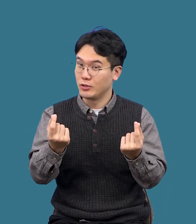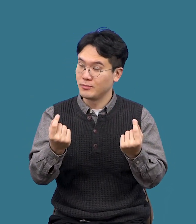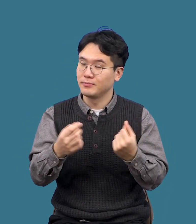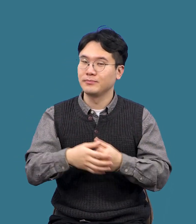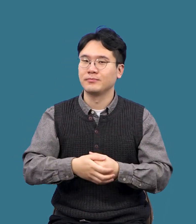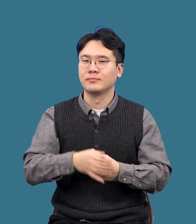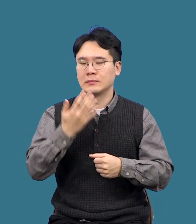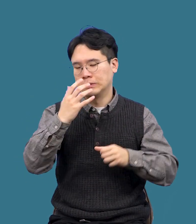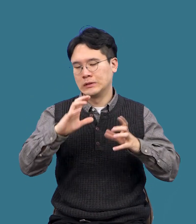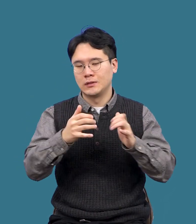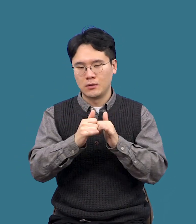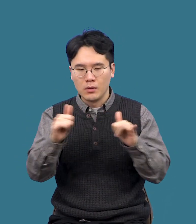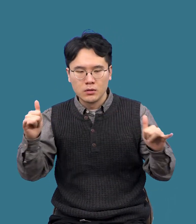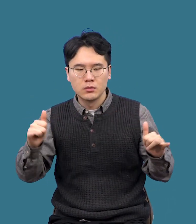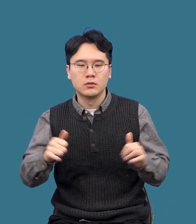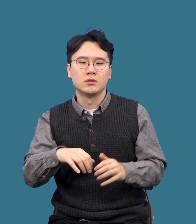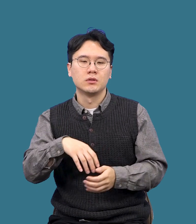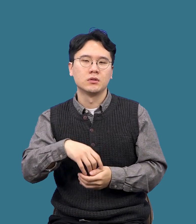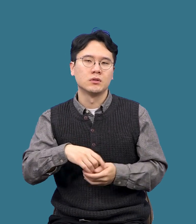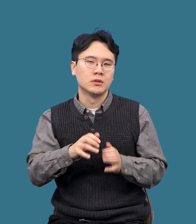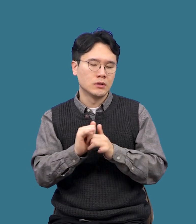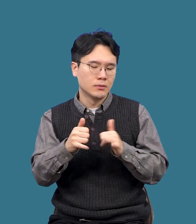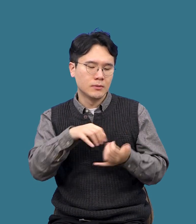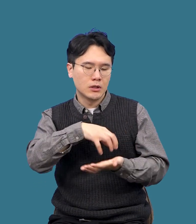인구 계수에서